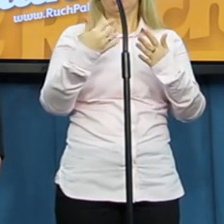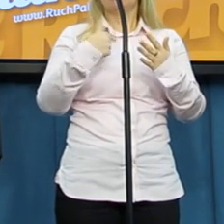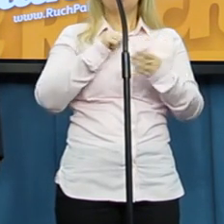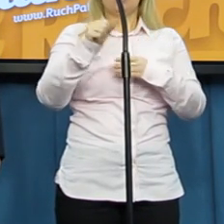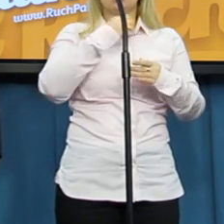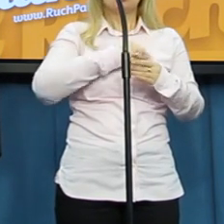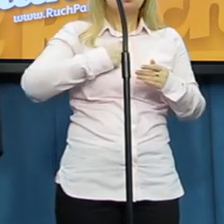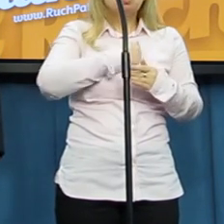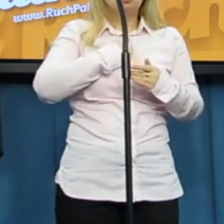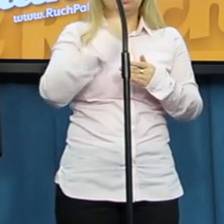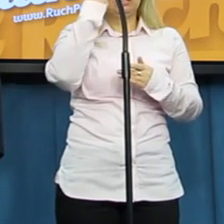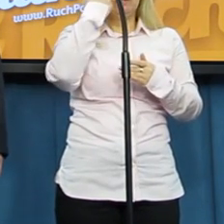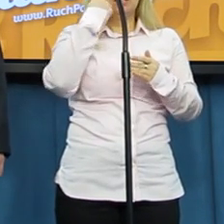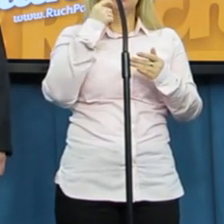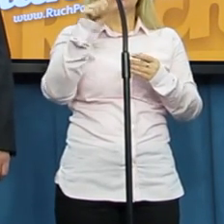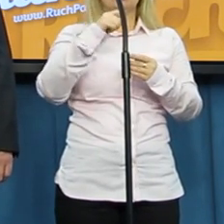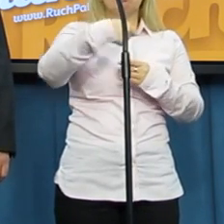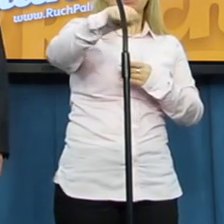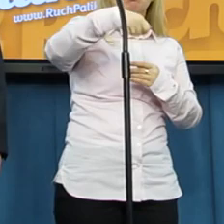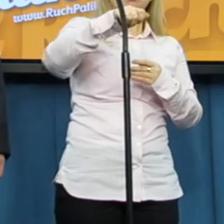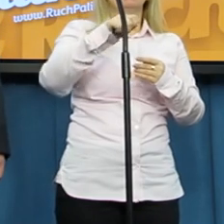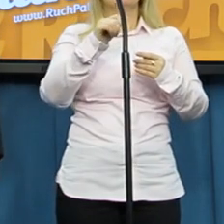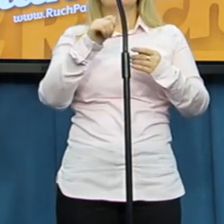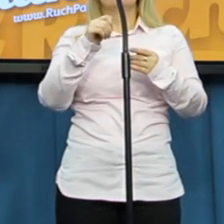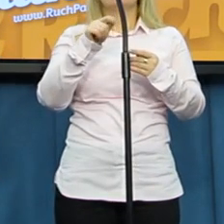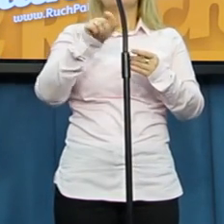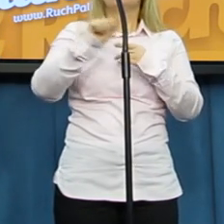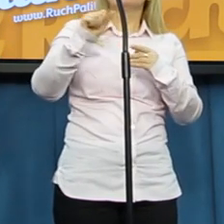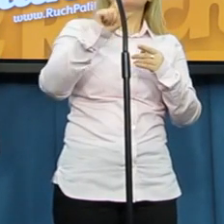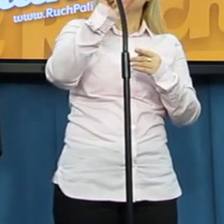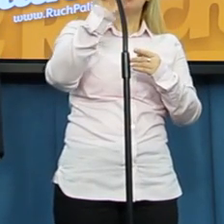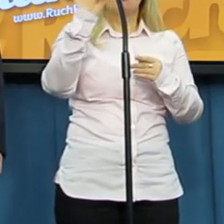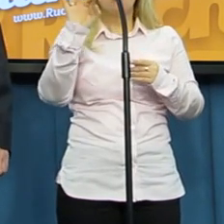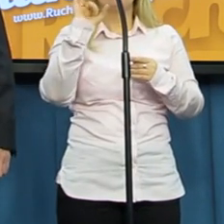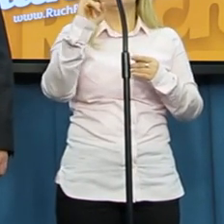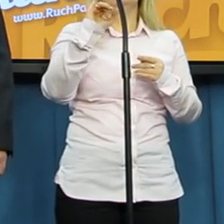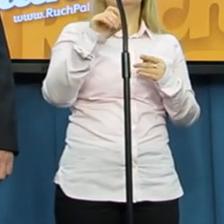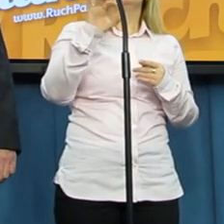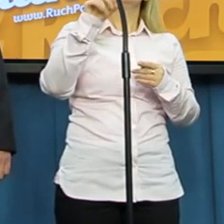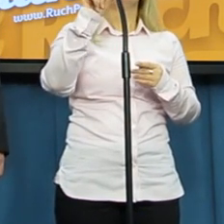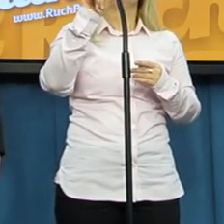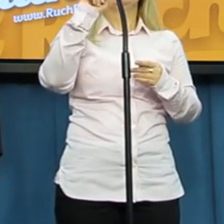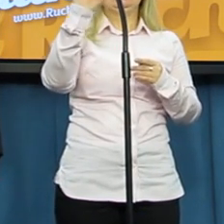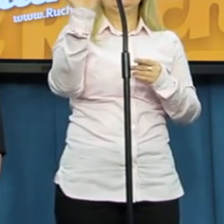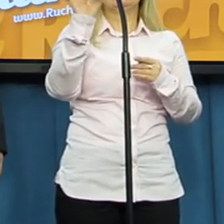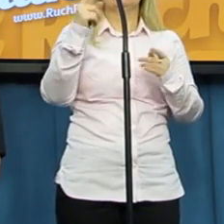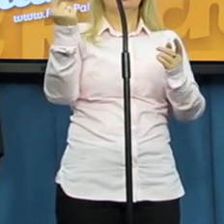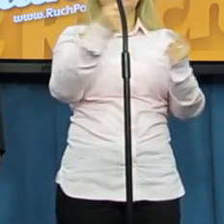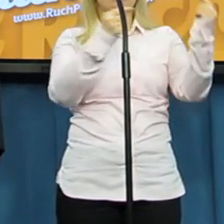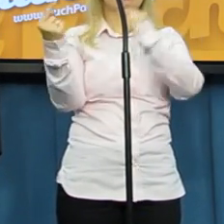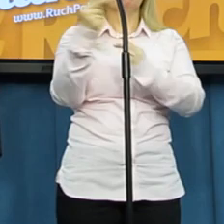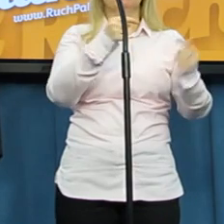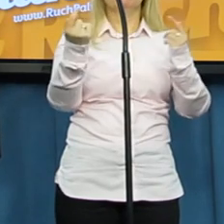Platformą Obywatelską i Prawem i Sprawiedliwością, a tak naprawdę to jest ping-pong między dwoma osobami z PiS-u, a przewodniczącą